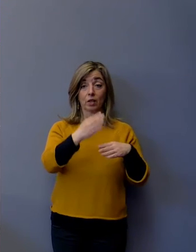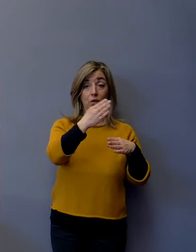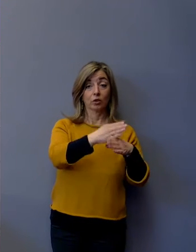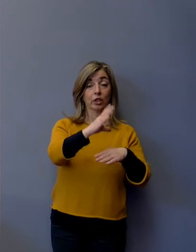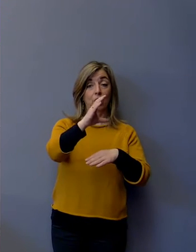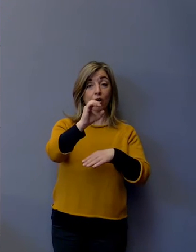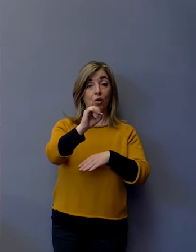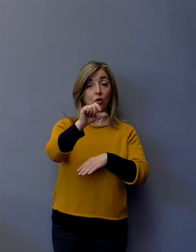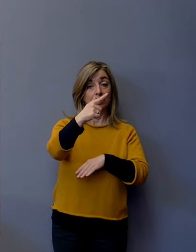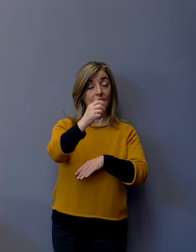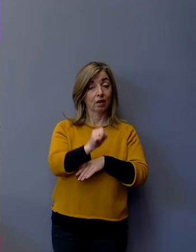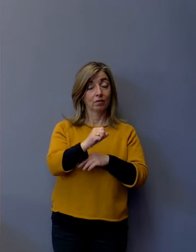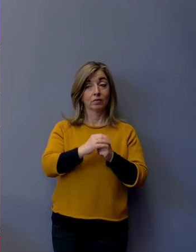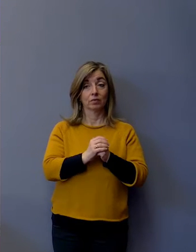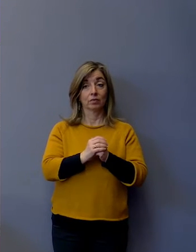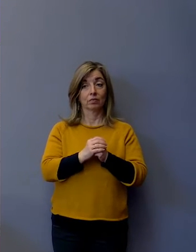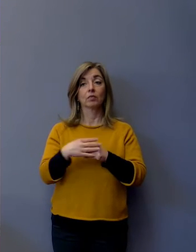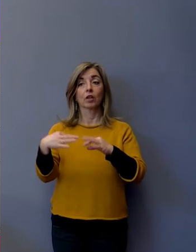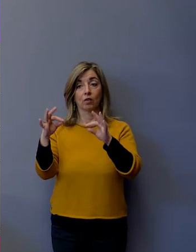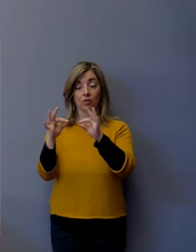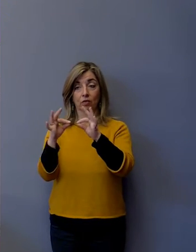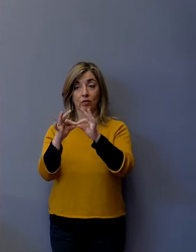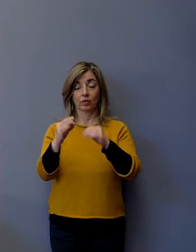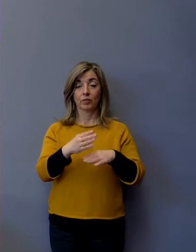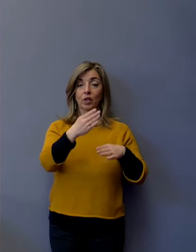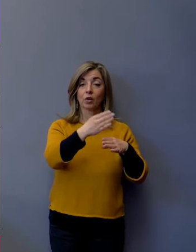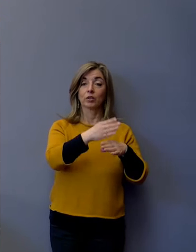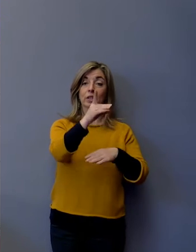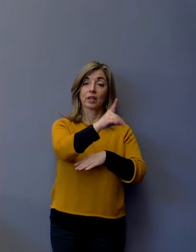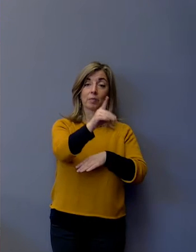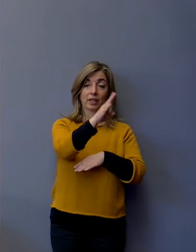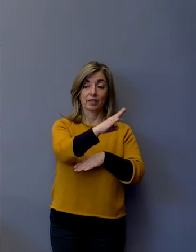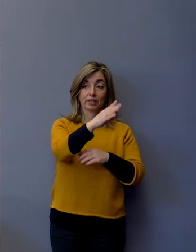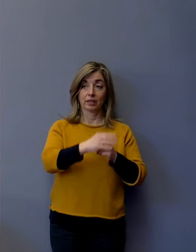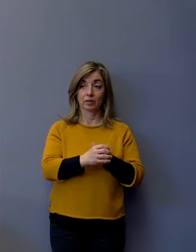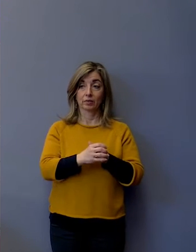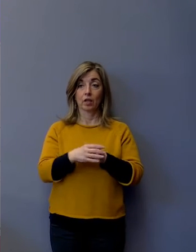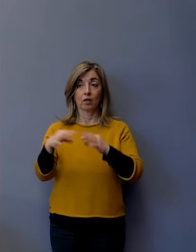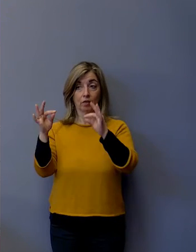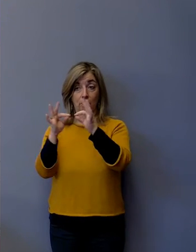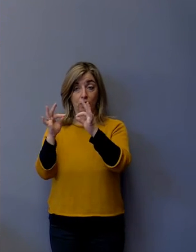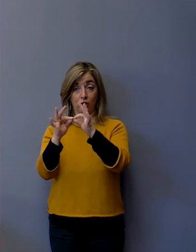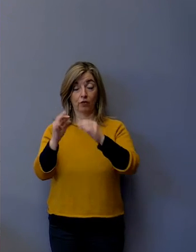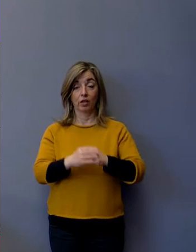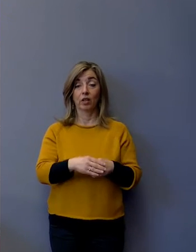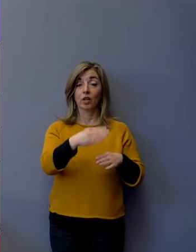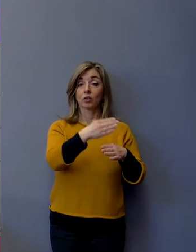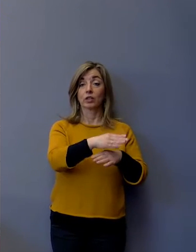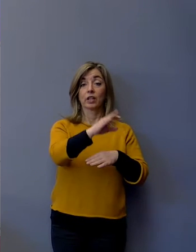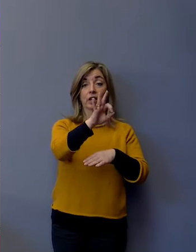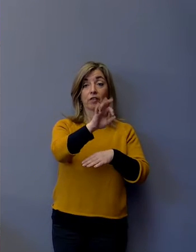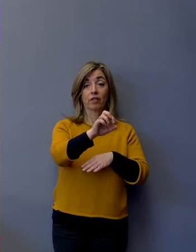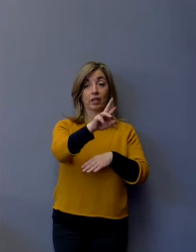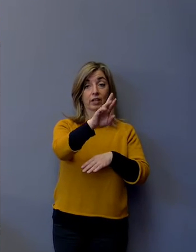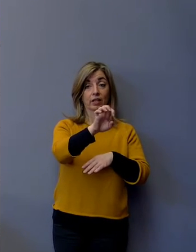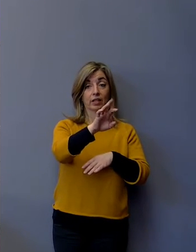costa favorevole consigliere de benedictis consigliere ferrero